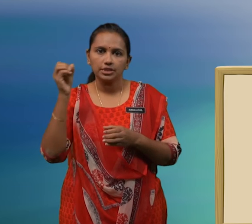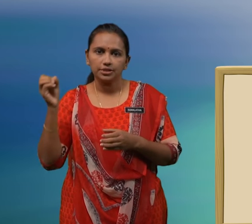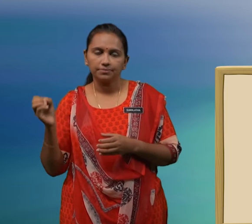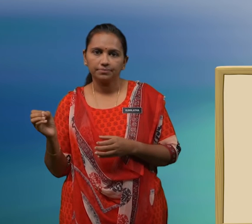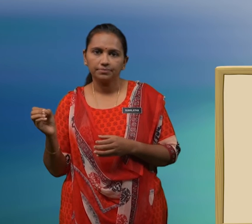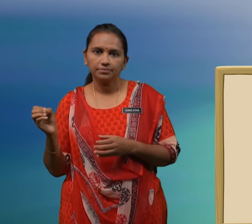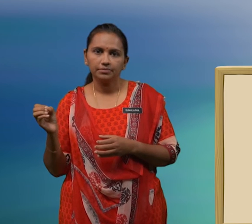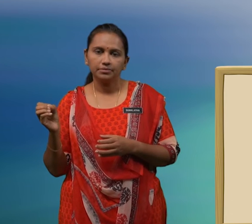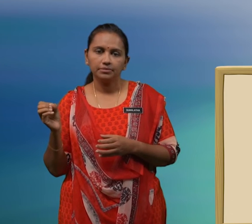oksigen.